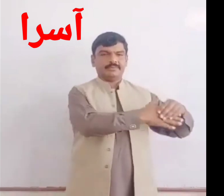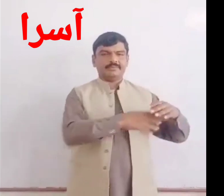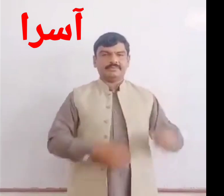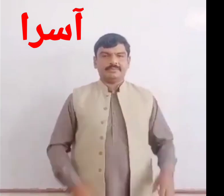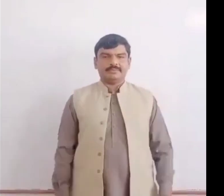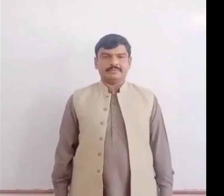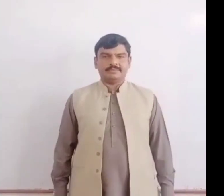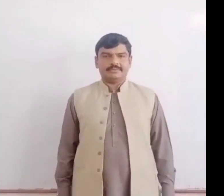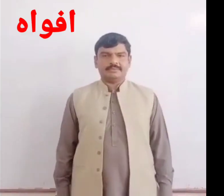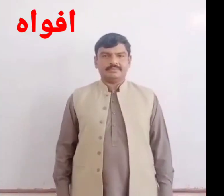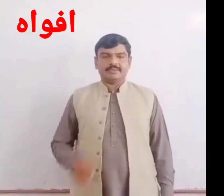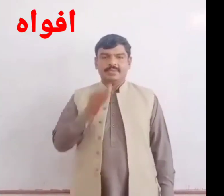अफवा,